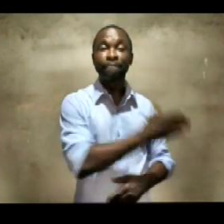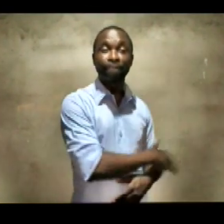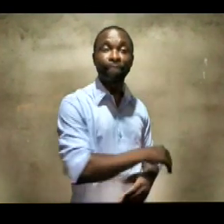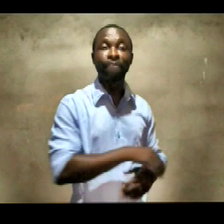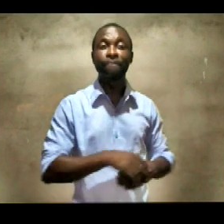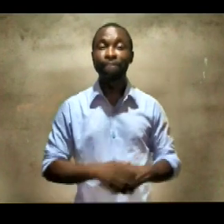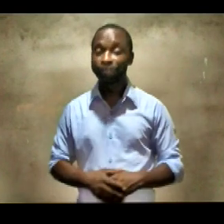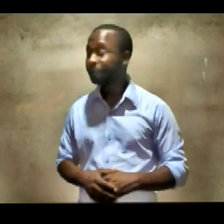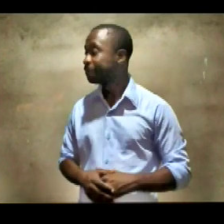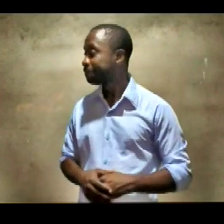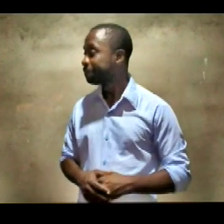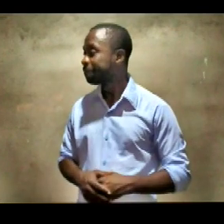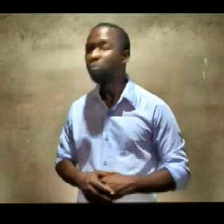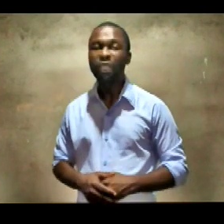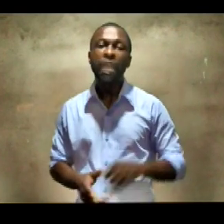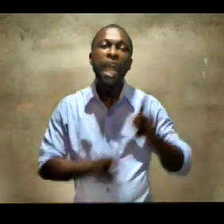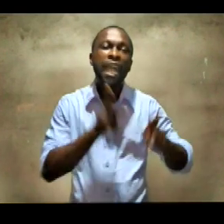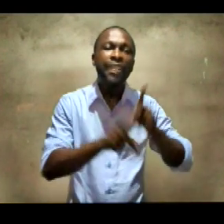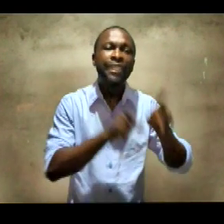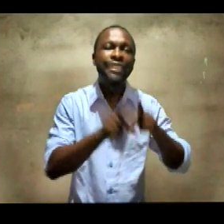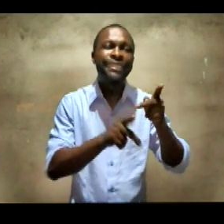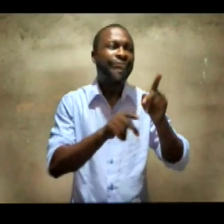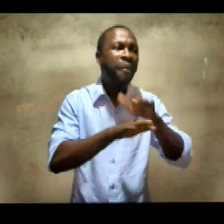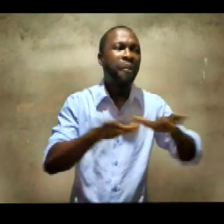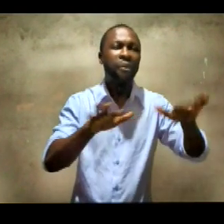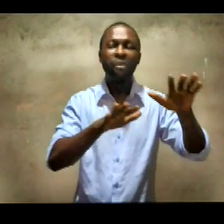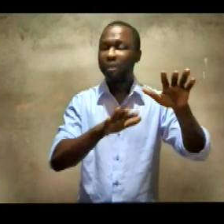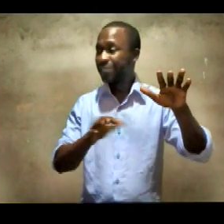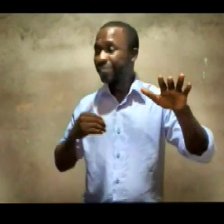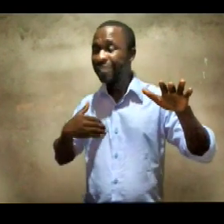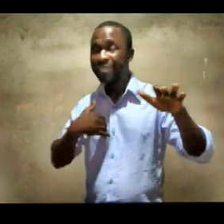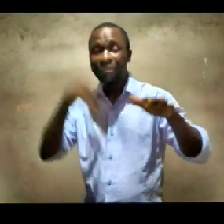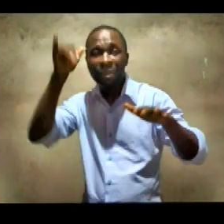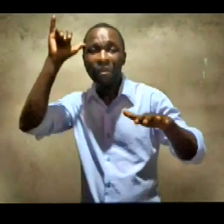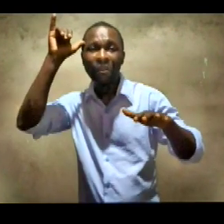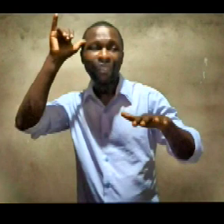On se replier sur ce puits pour étancher la soif des animaux.